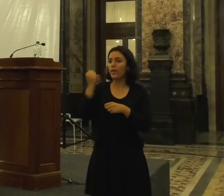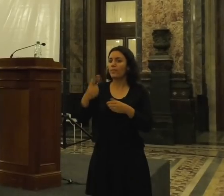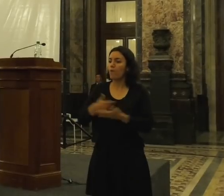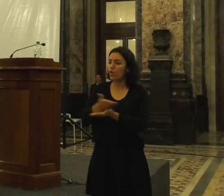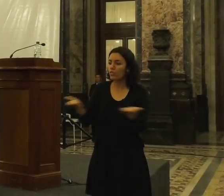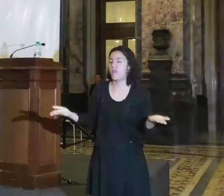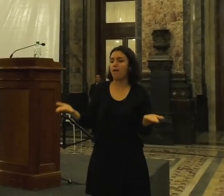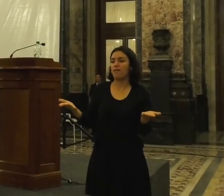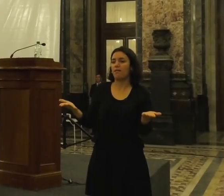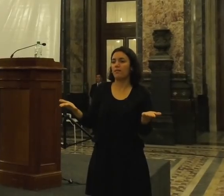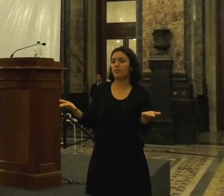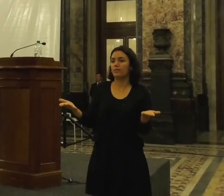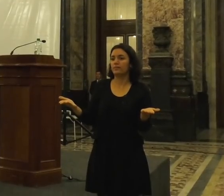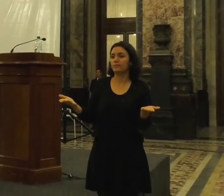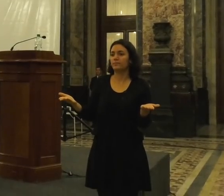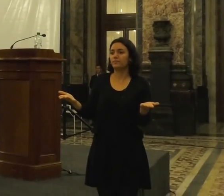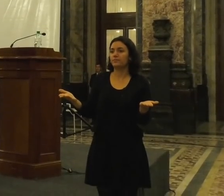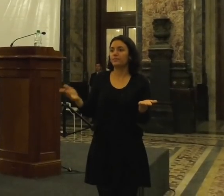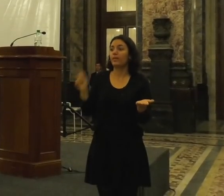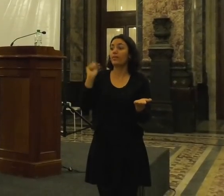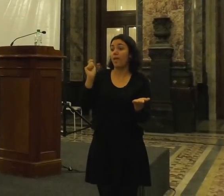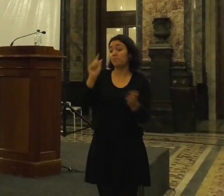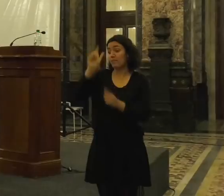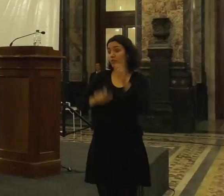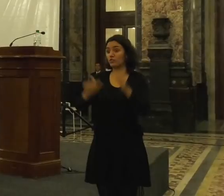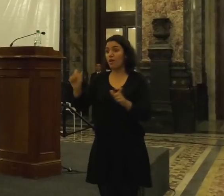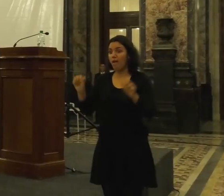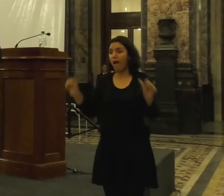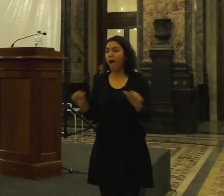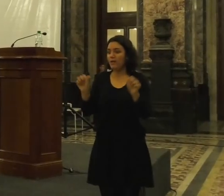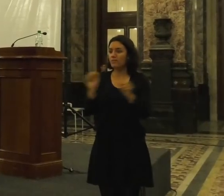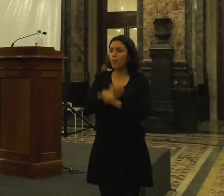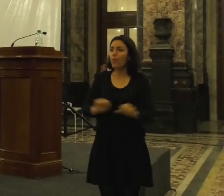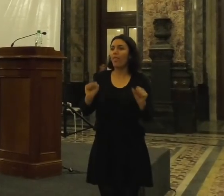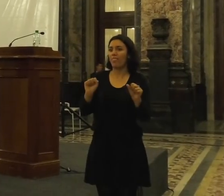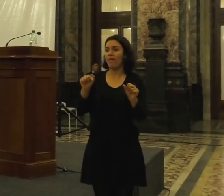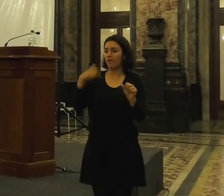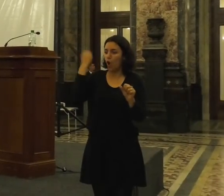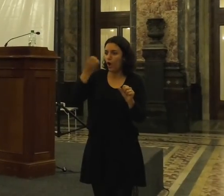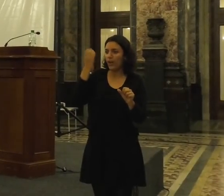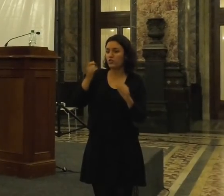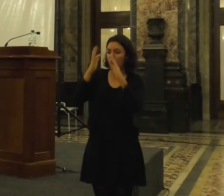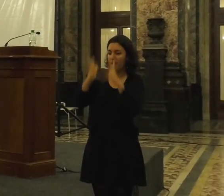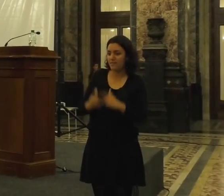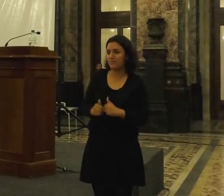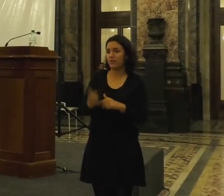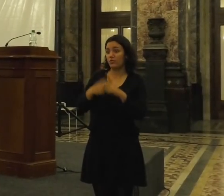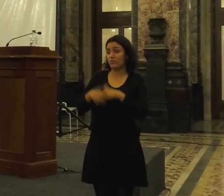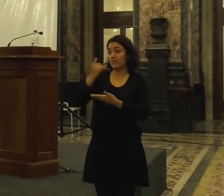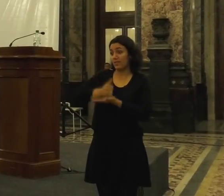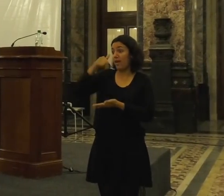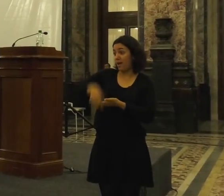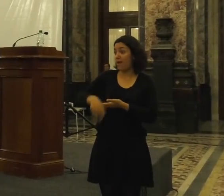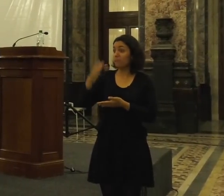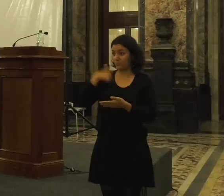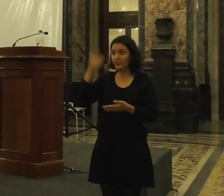mostrar a quién hace posible o quiénes hacemos posible lo que hacemos. Entonces, si están acá, y yo sé que